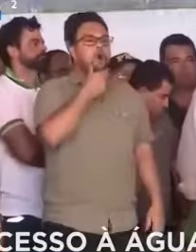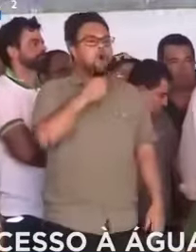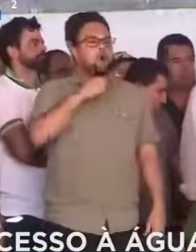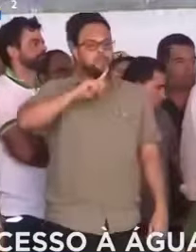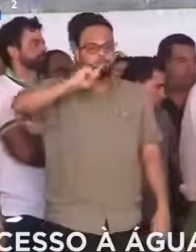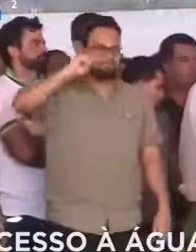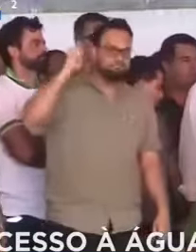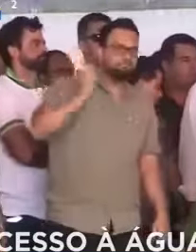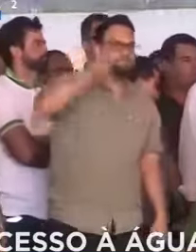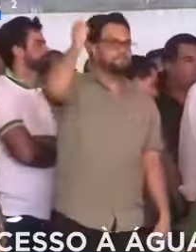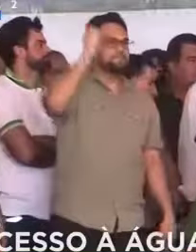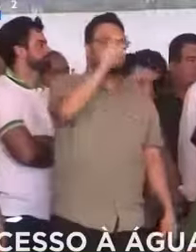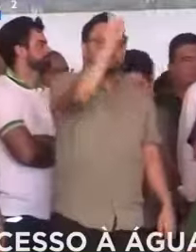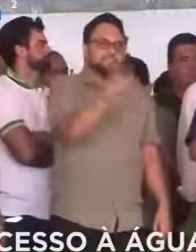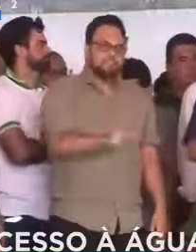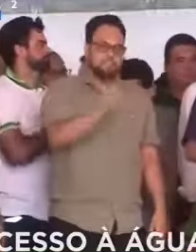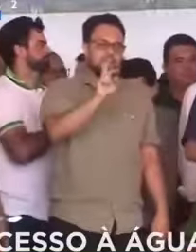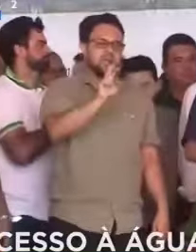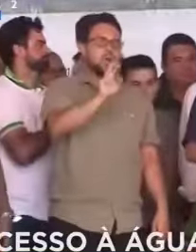chamado Rogério Marinho.